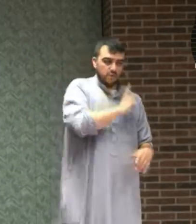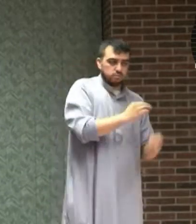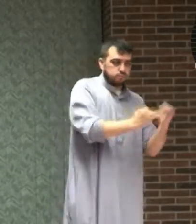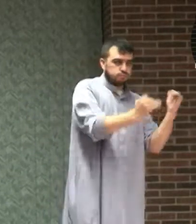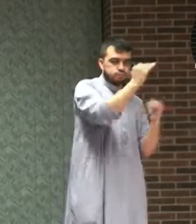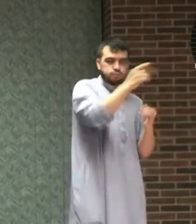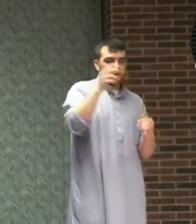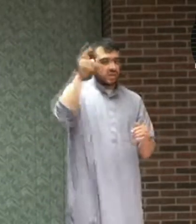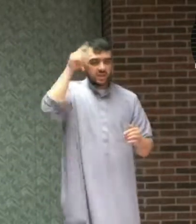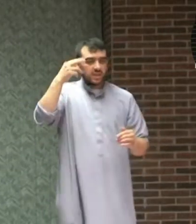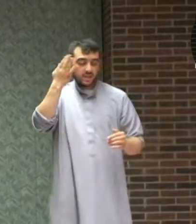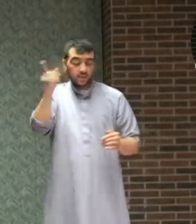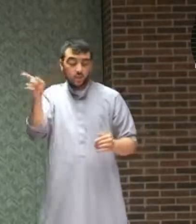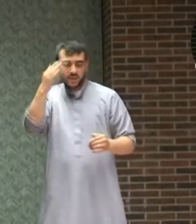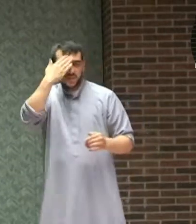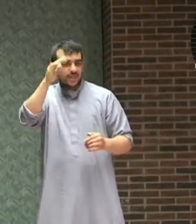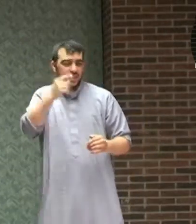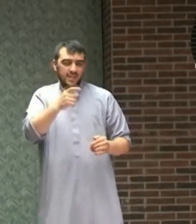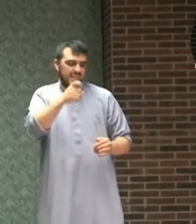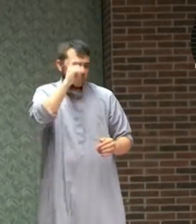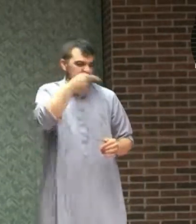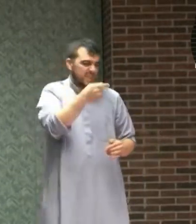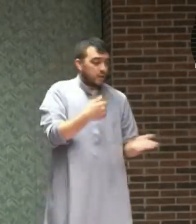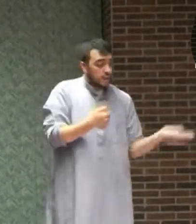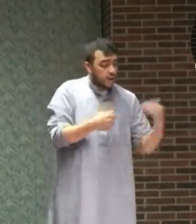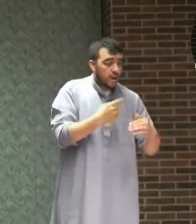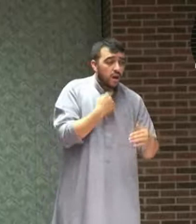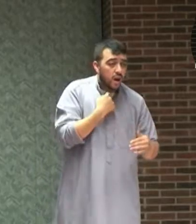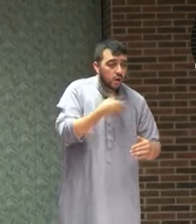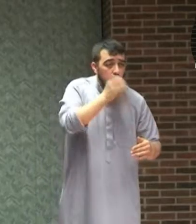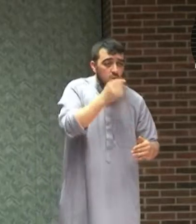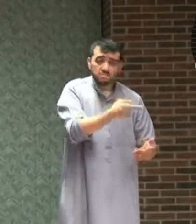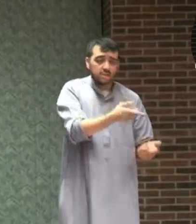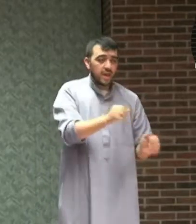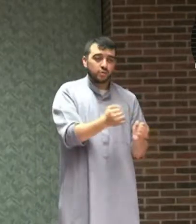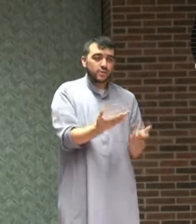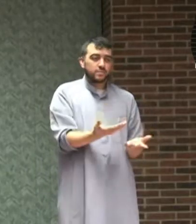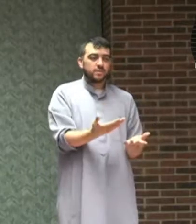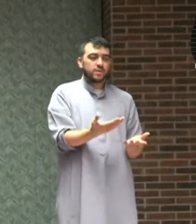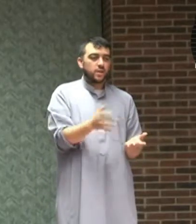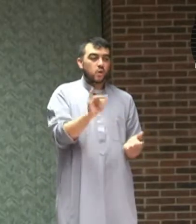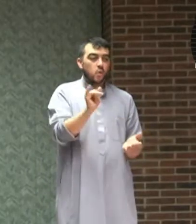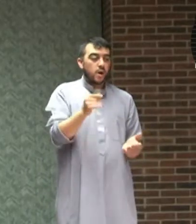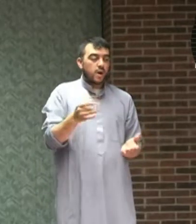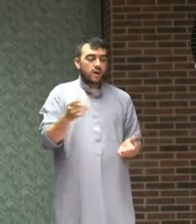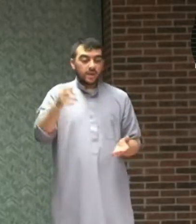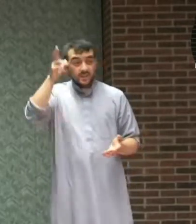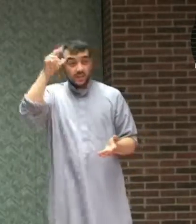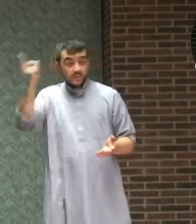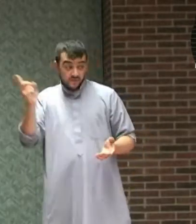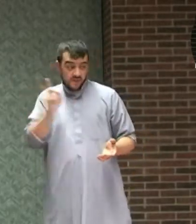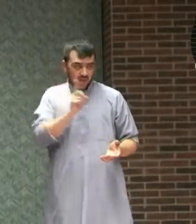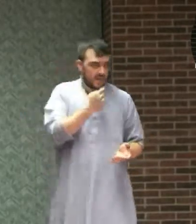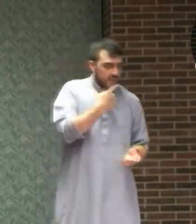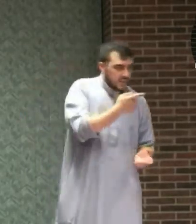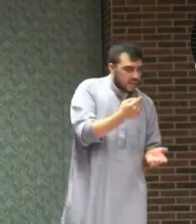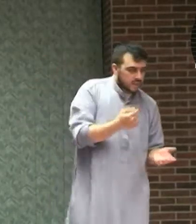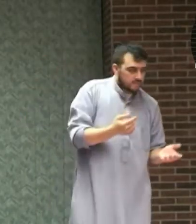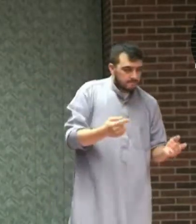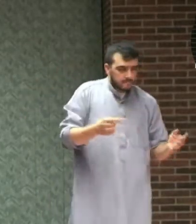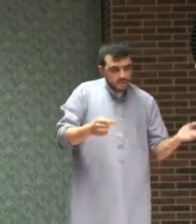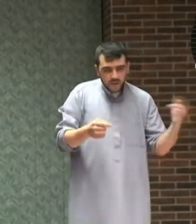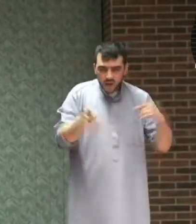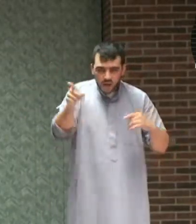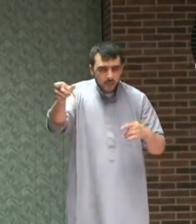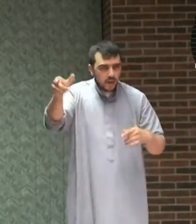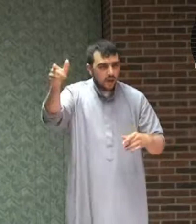subhanahu wa ta'ala, le prophète sallallahu alayhi wa sallam nous enseigne que Shaitan va venir vers eux et va essayer de semer la zizanie entre eux. Walakin bit-tahrishi baynakum, dit le prophète sallallahu